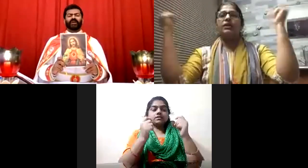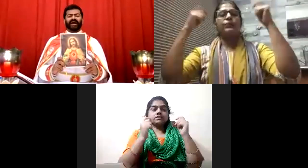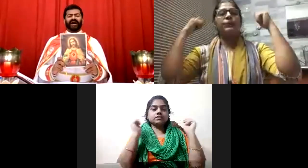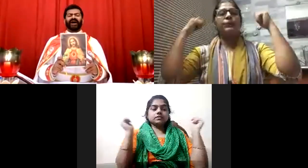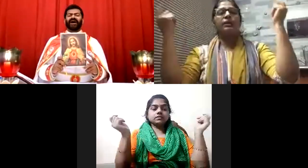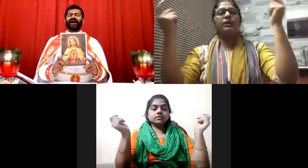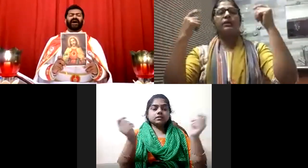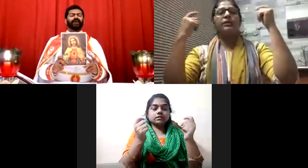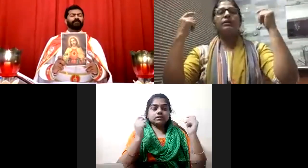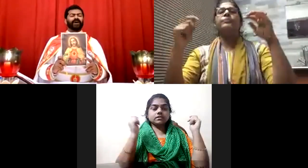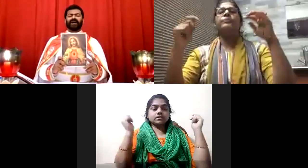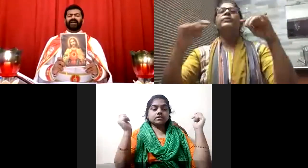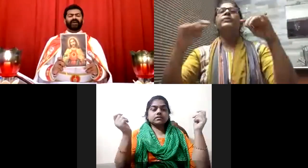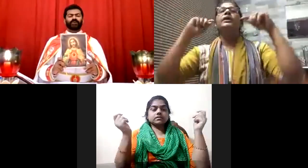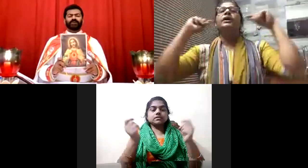ഹല്ലേലൂയ